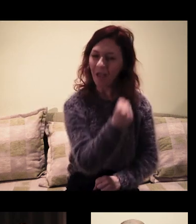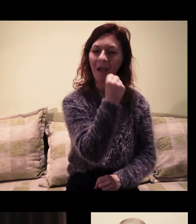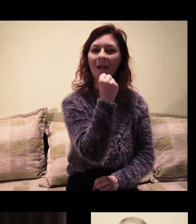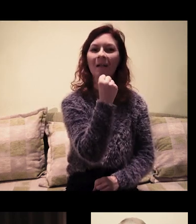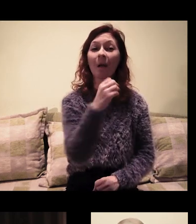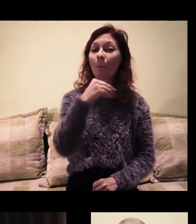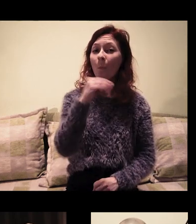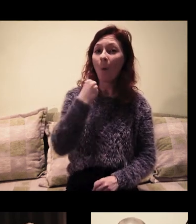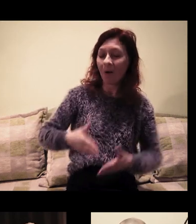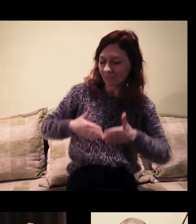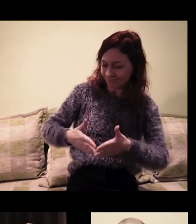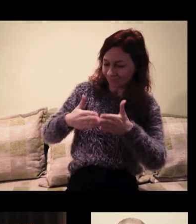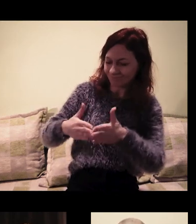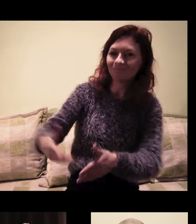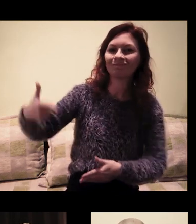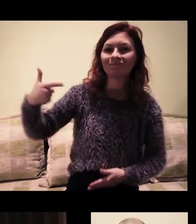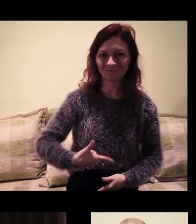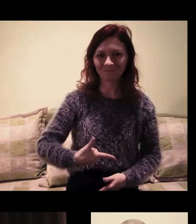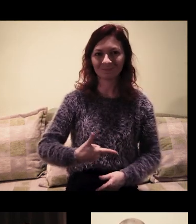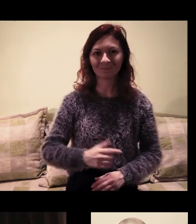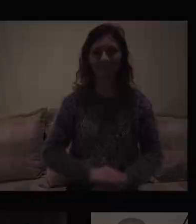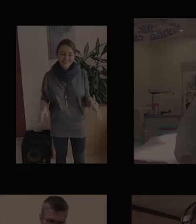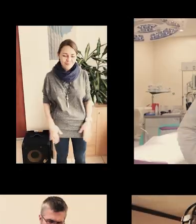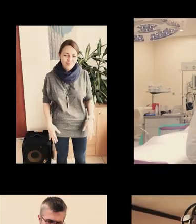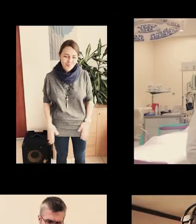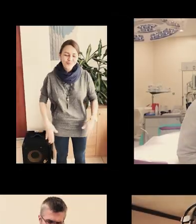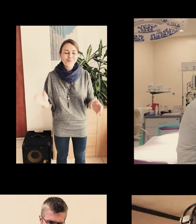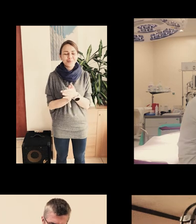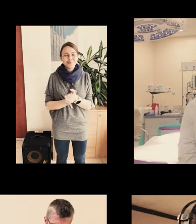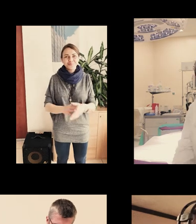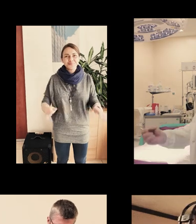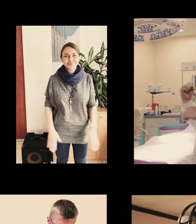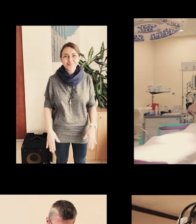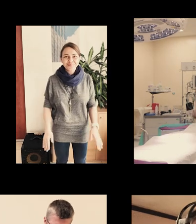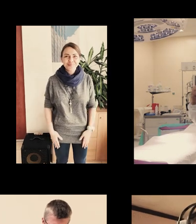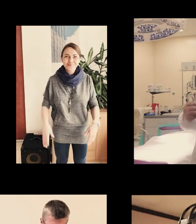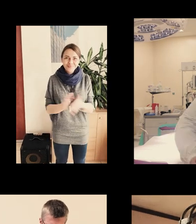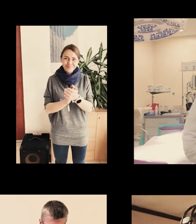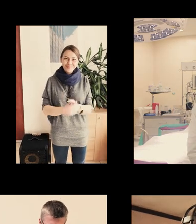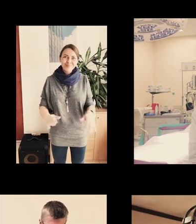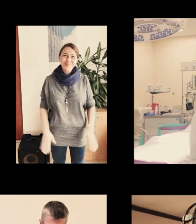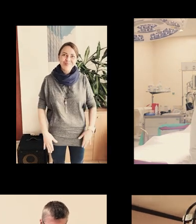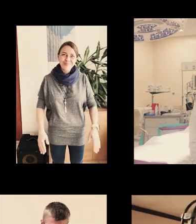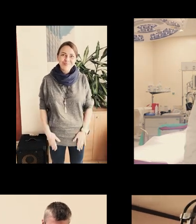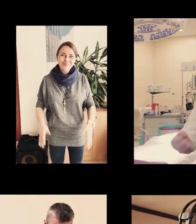chcę. Hej, na morze czas. Mogę kopać tu dalej.